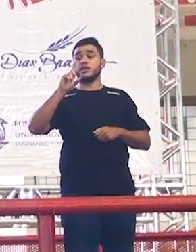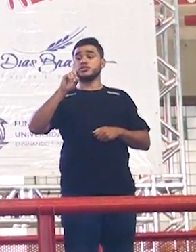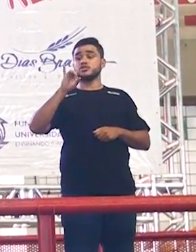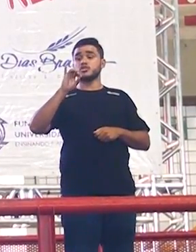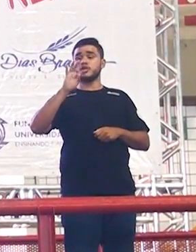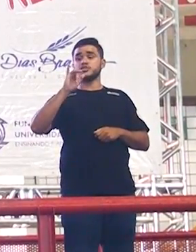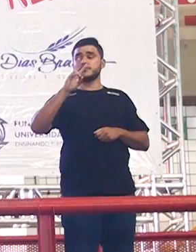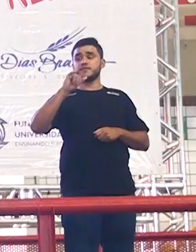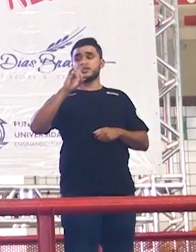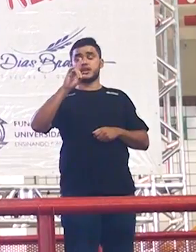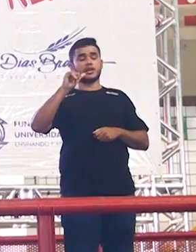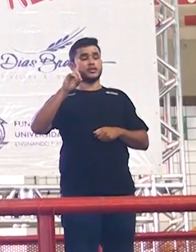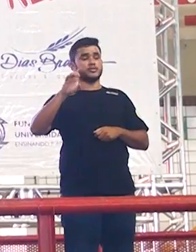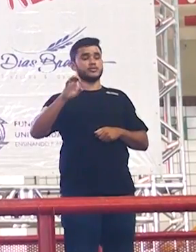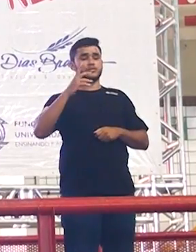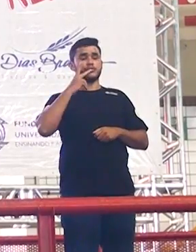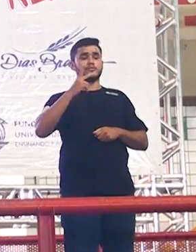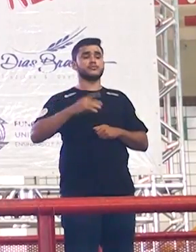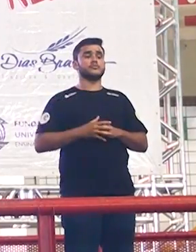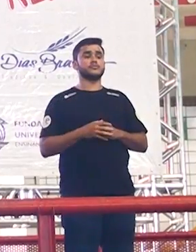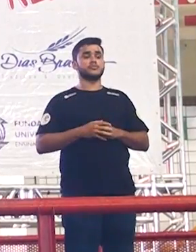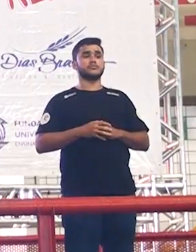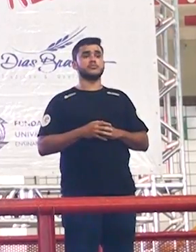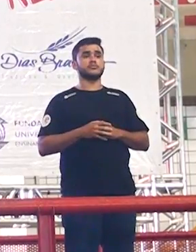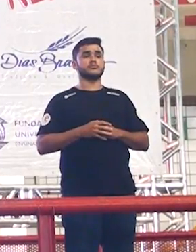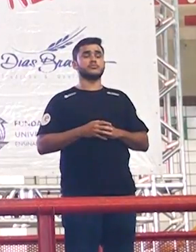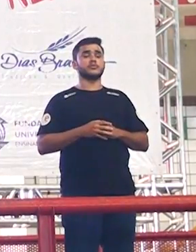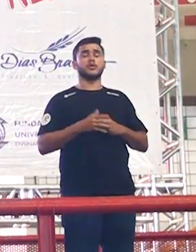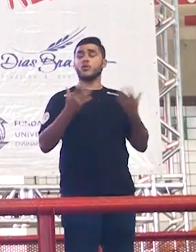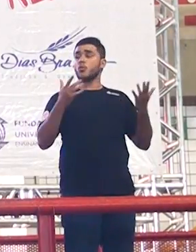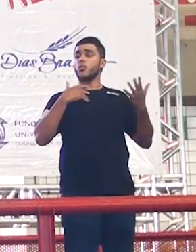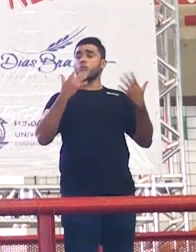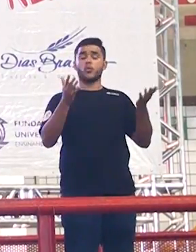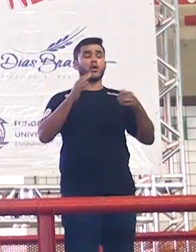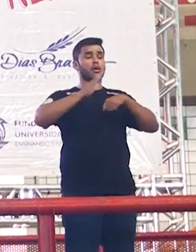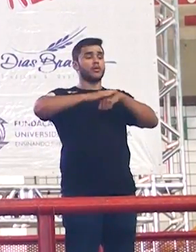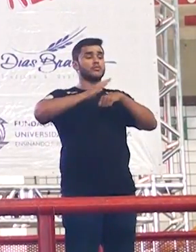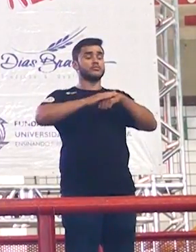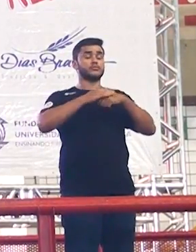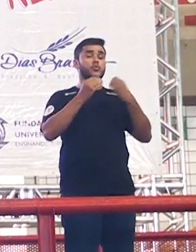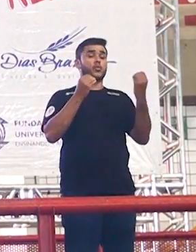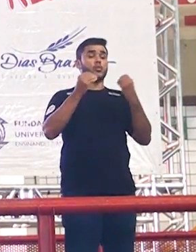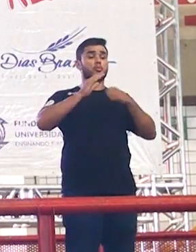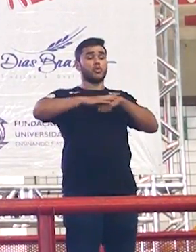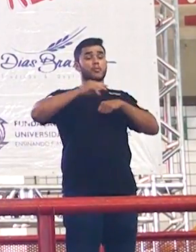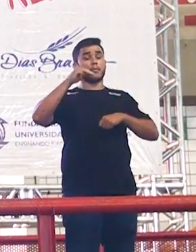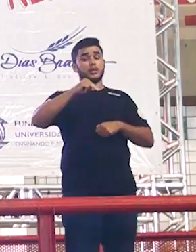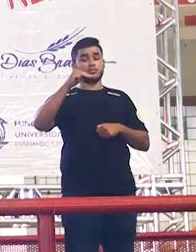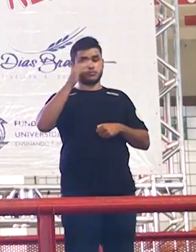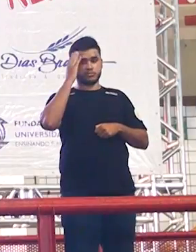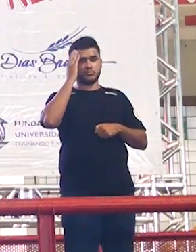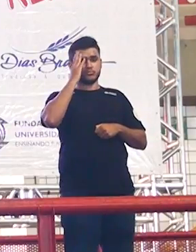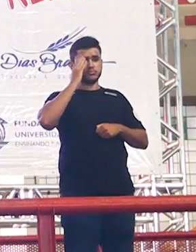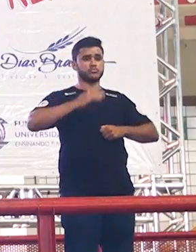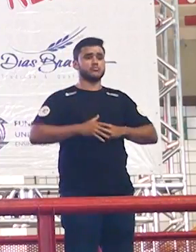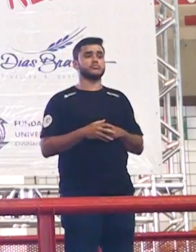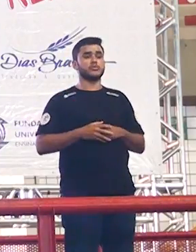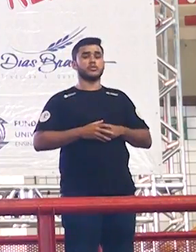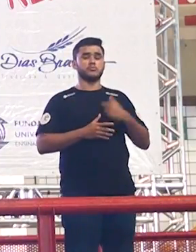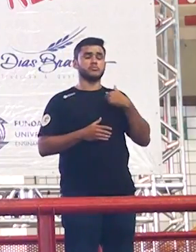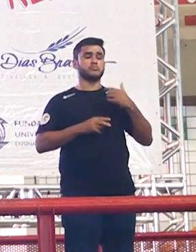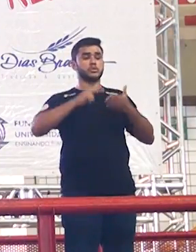mas não energia. É a parte mais matemática da radioatividade. Tá? Eu posso até ler a